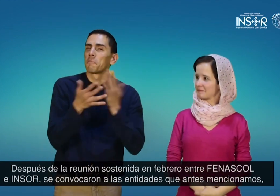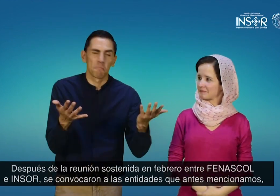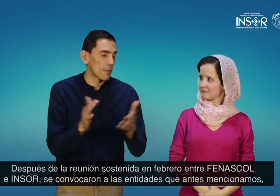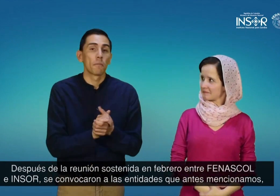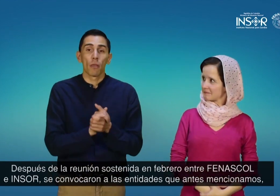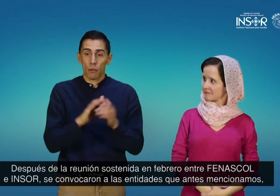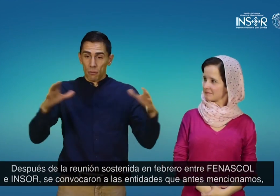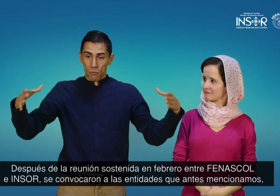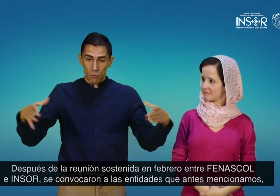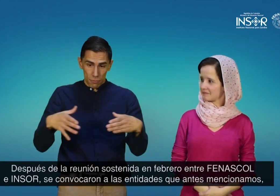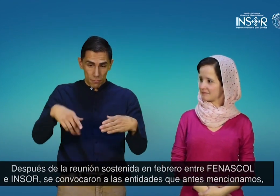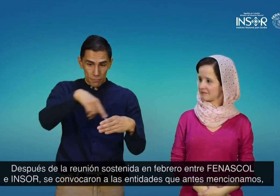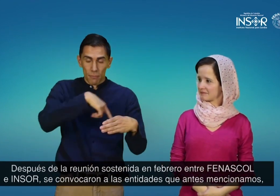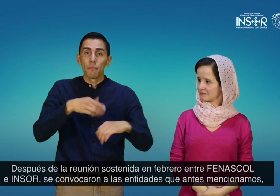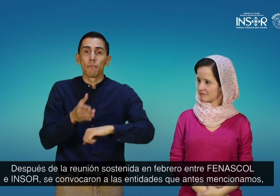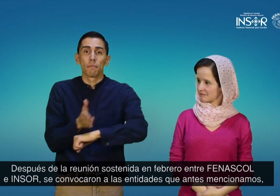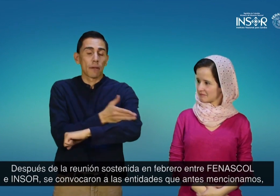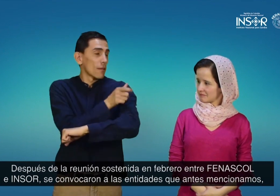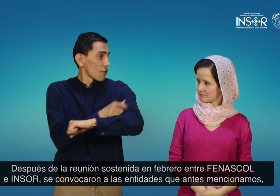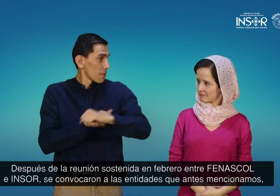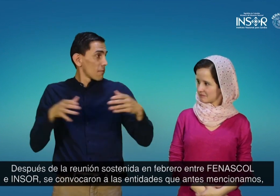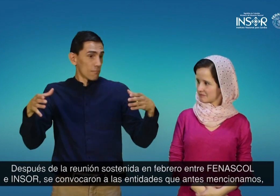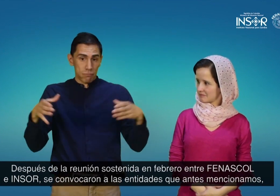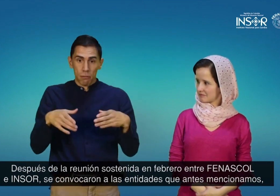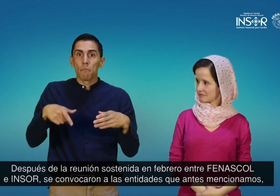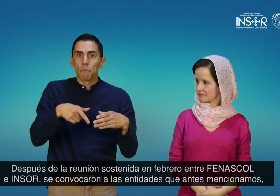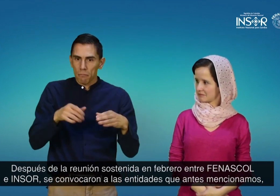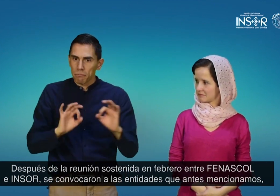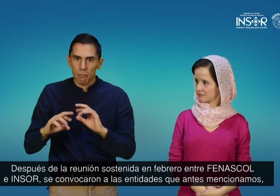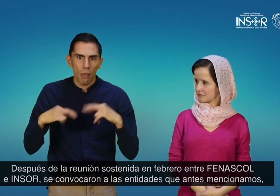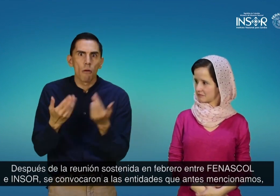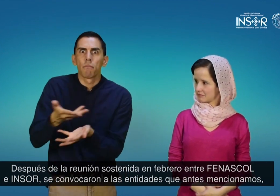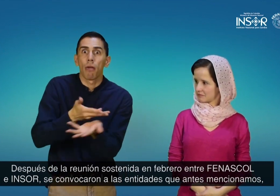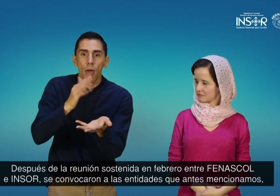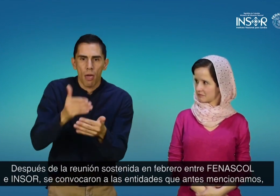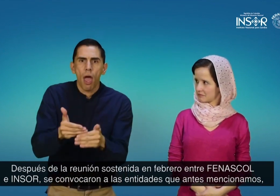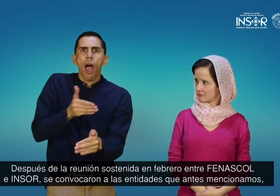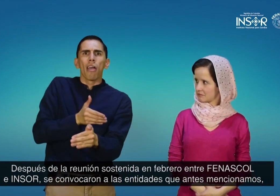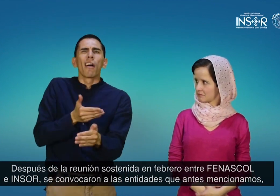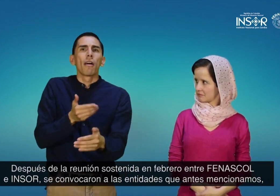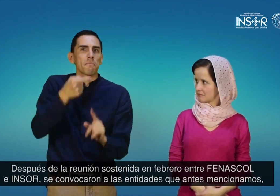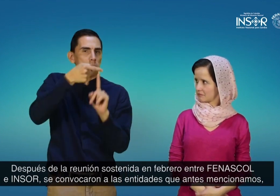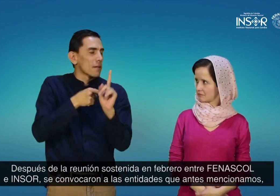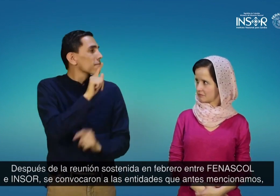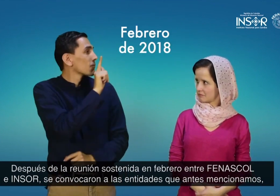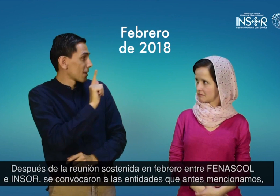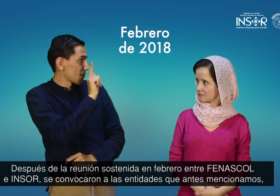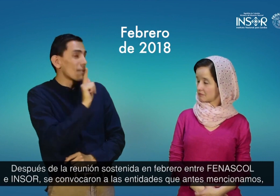Después de la reunión sostenida en febrero entre FENASCOL e INSOR, se convocaron a las entidades